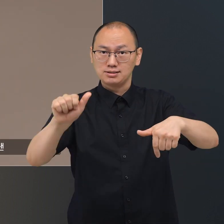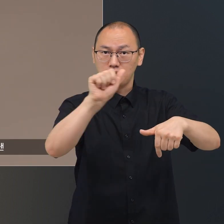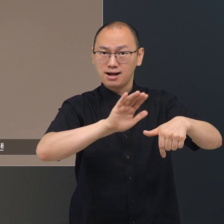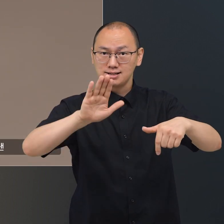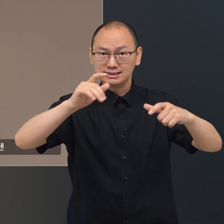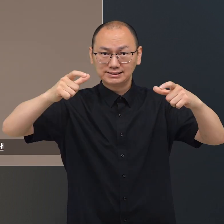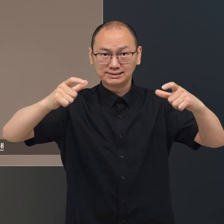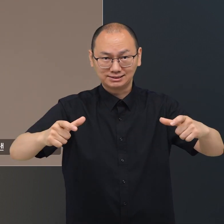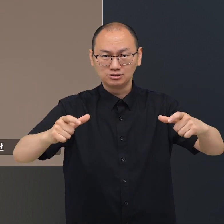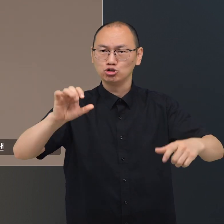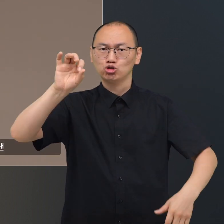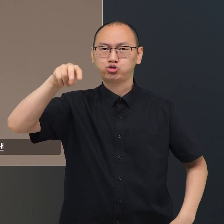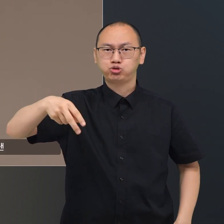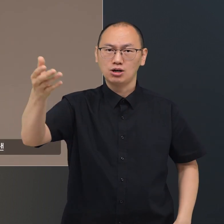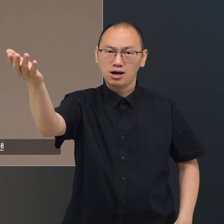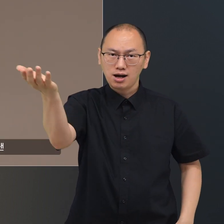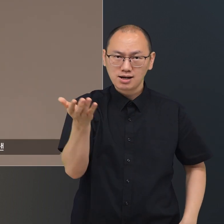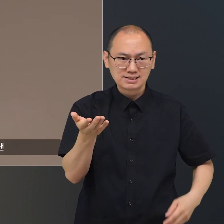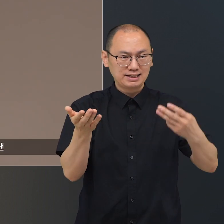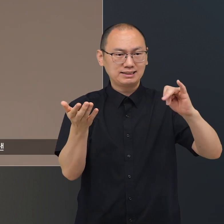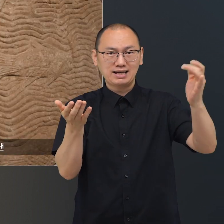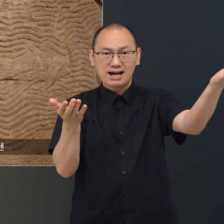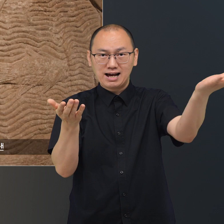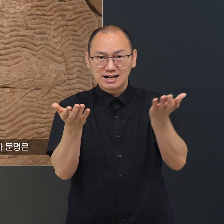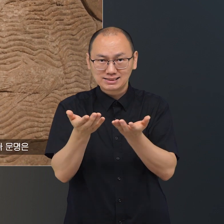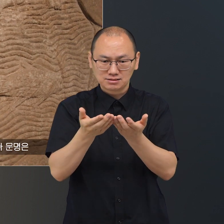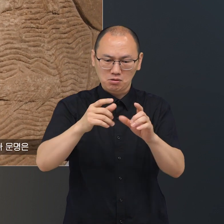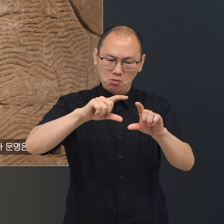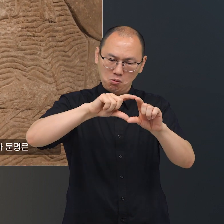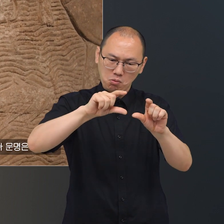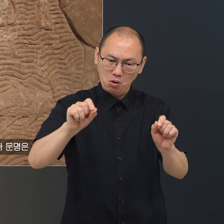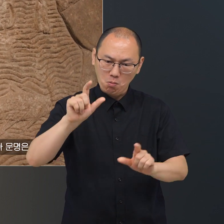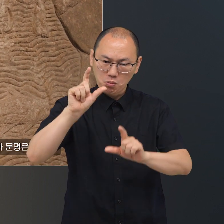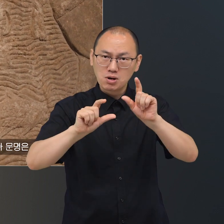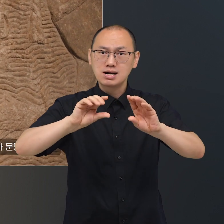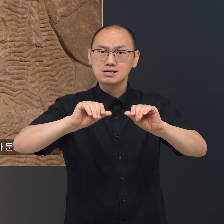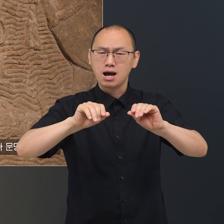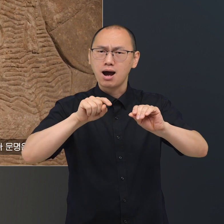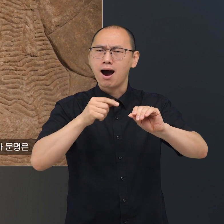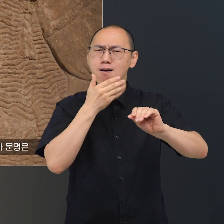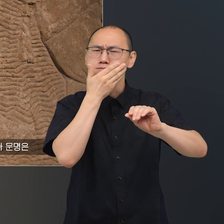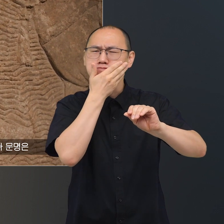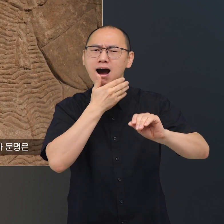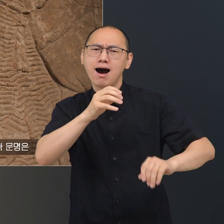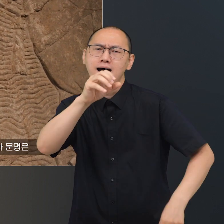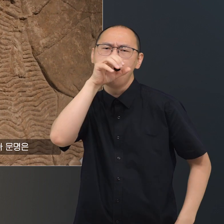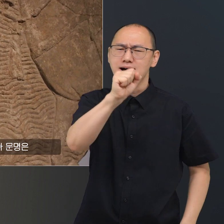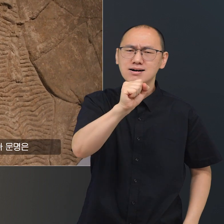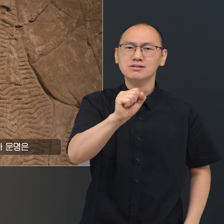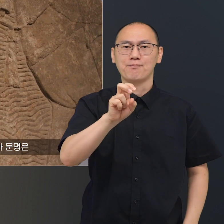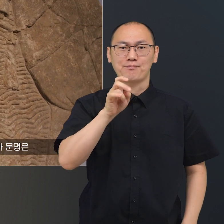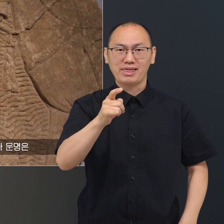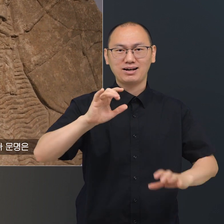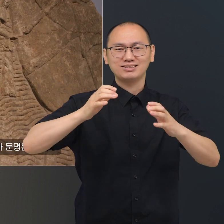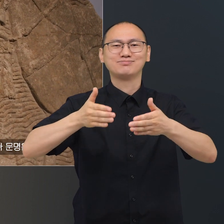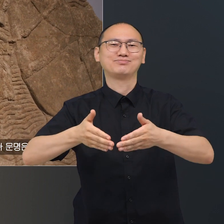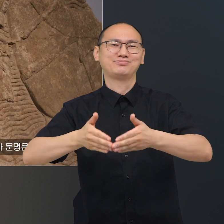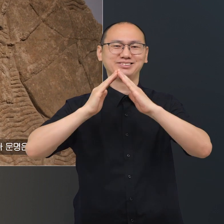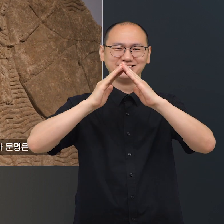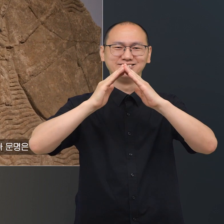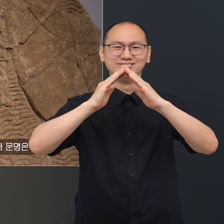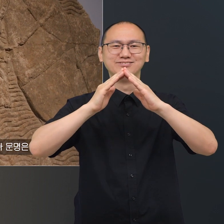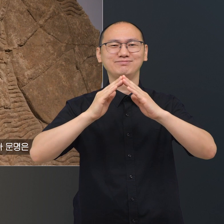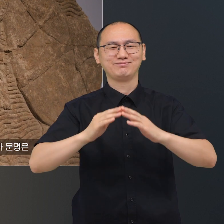유프라테스강과 티그리스강이 빚어낸 비옥한 초승달 지대의 축복 위에서 시작된 메소포타미아